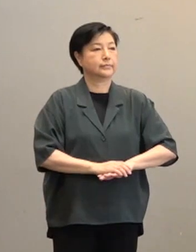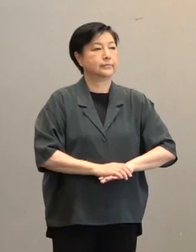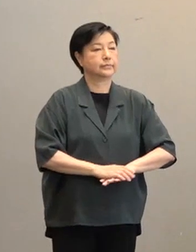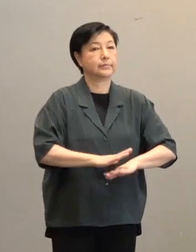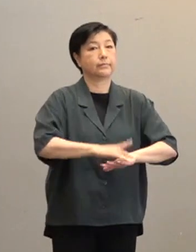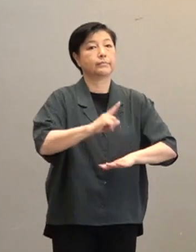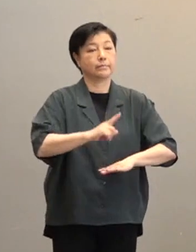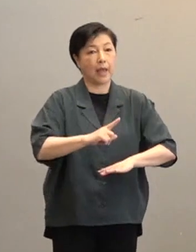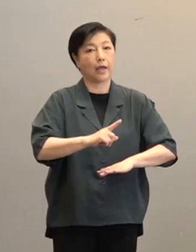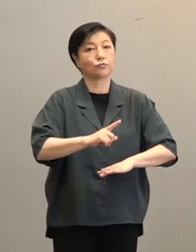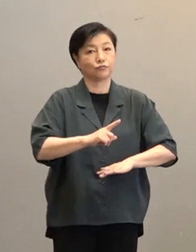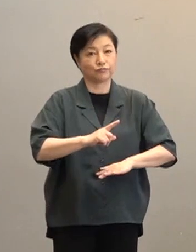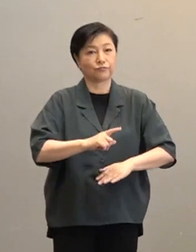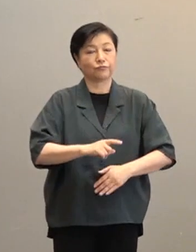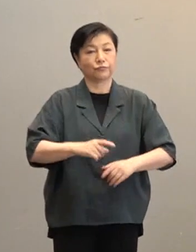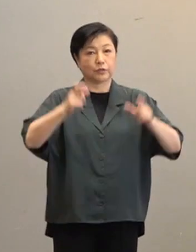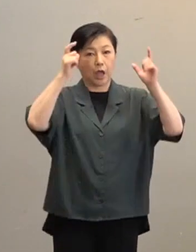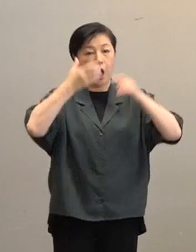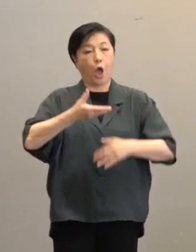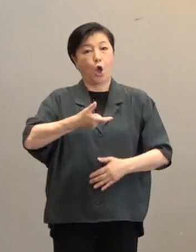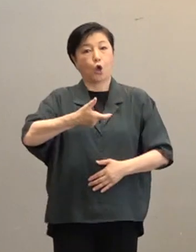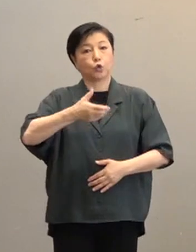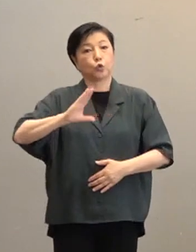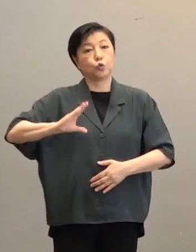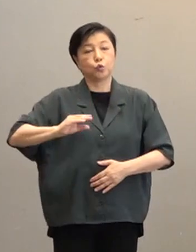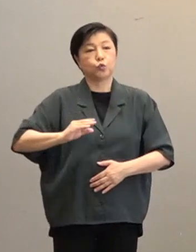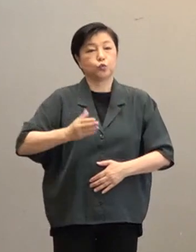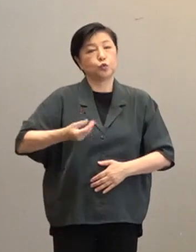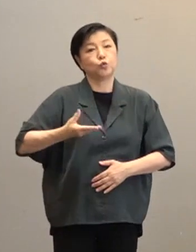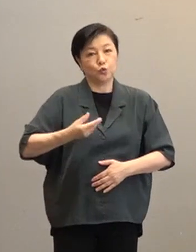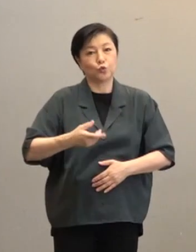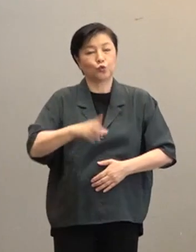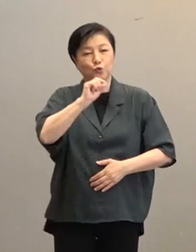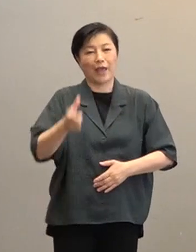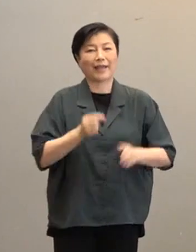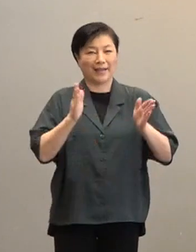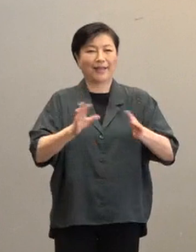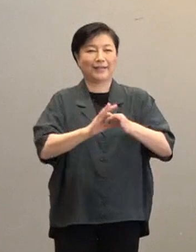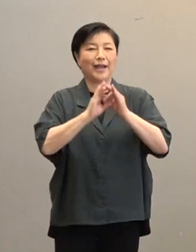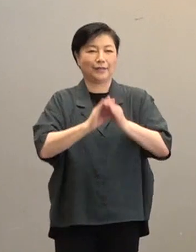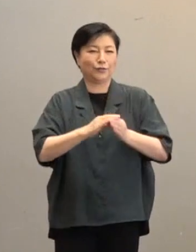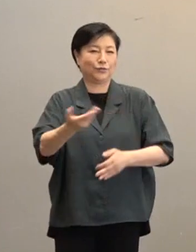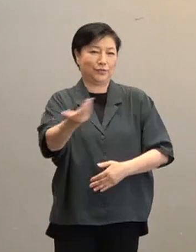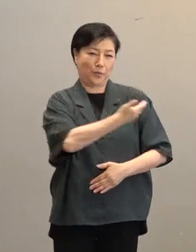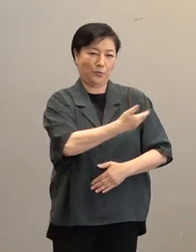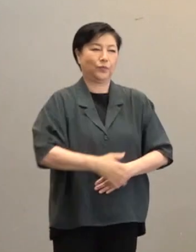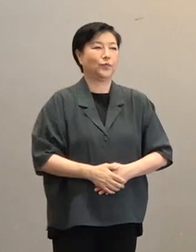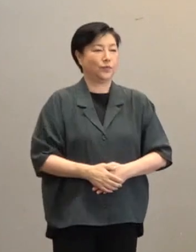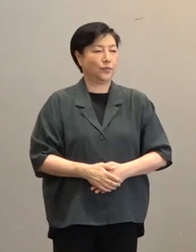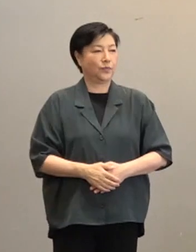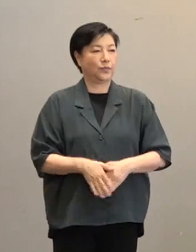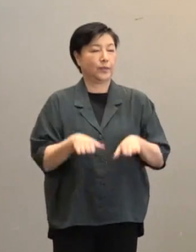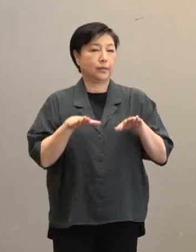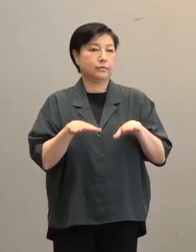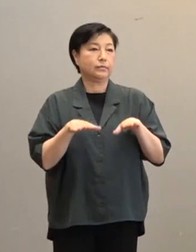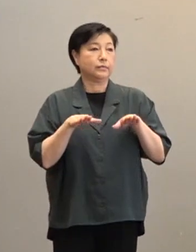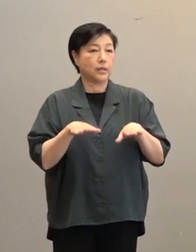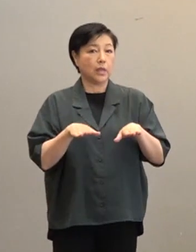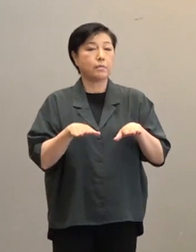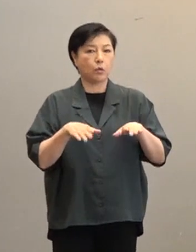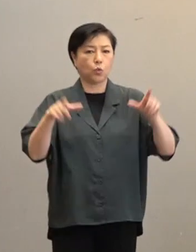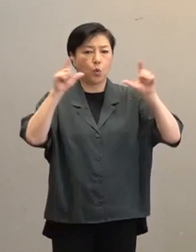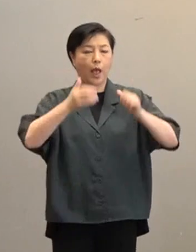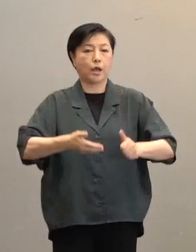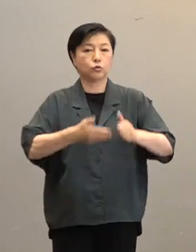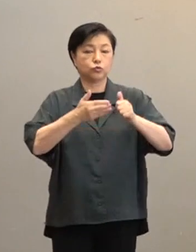まずは牛乳の日、牛乳月間に関する質問なんですが、はい、今はですね、県内の酪農家さん